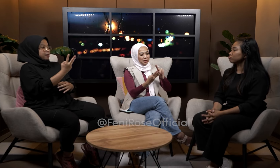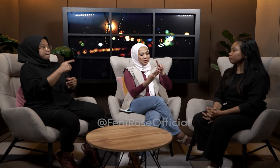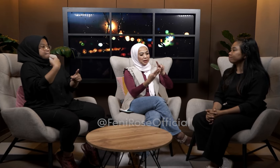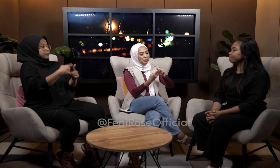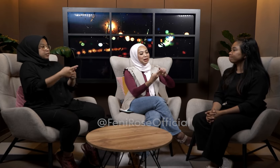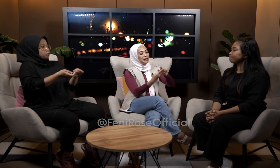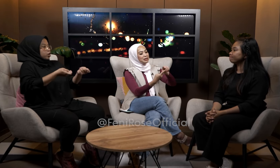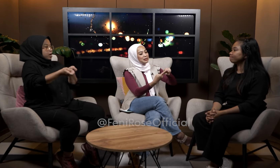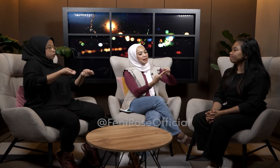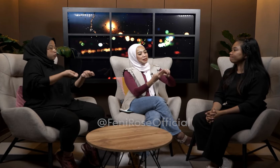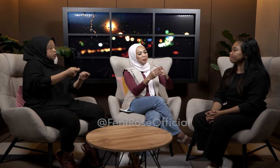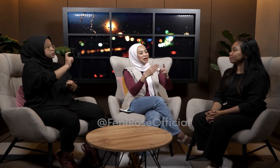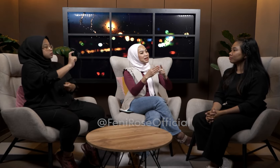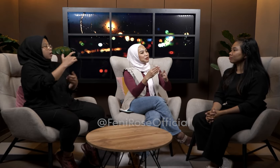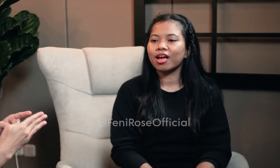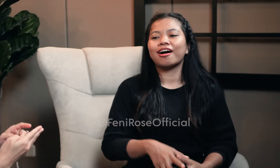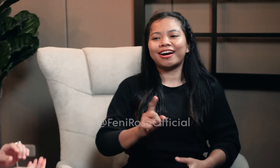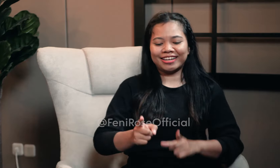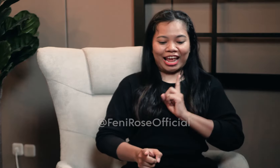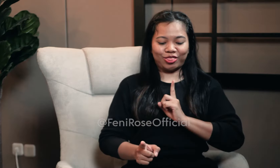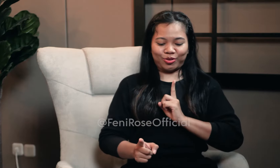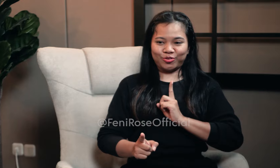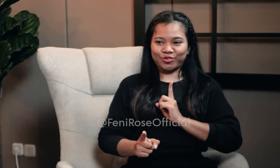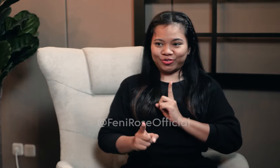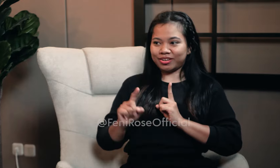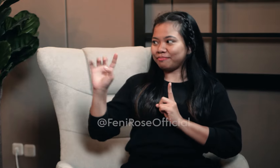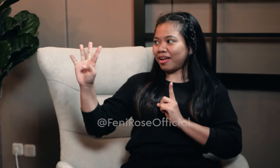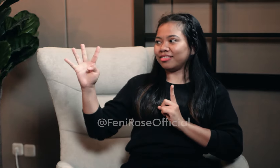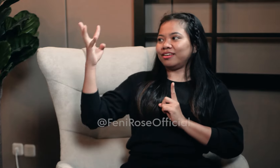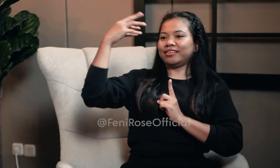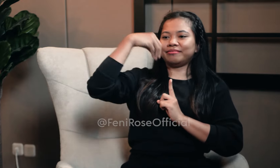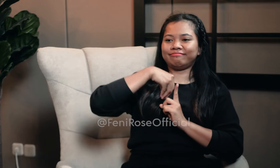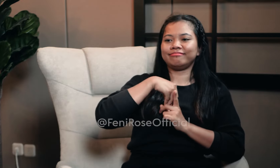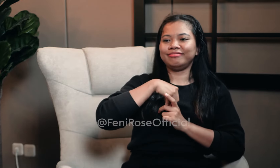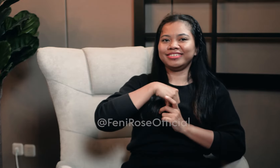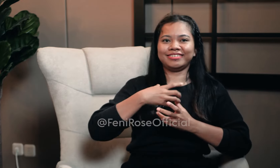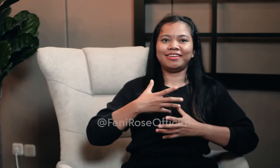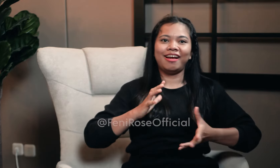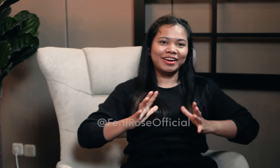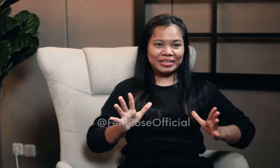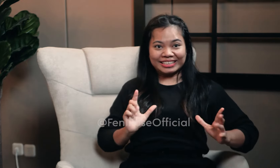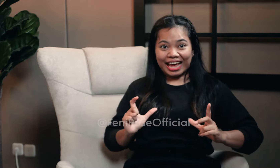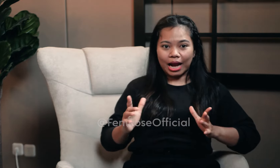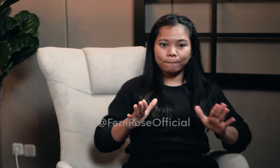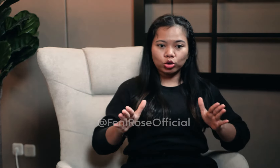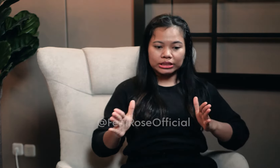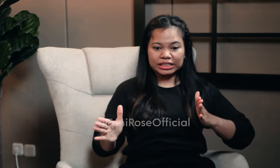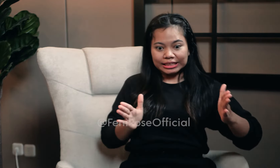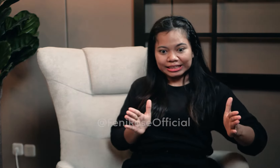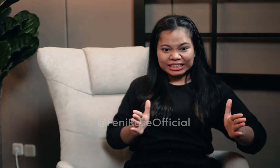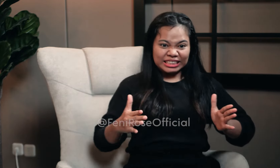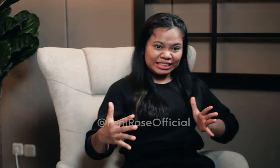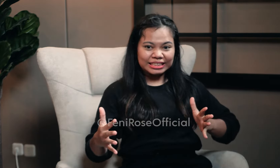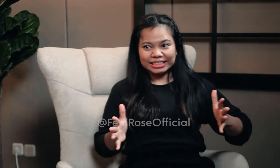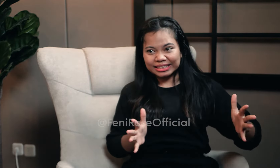Jadi ini gimana nih caranya pembagian Tugasnya gimana tugas nah Nah itu ya Saya sendiri tapi empat orang kayak gitu